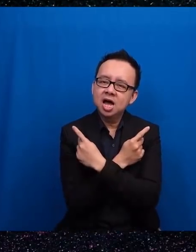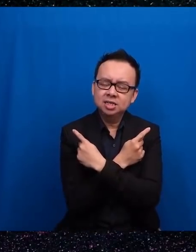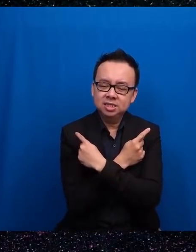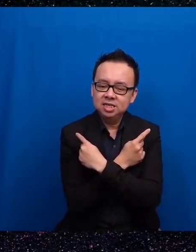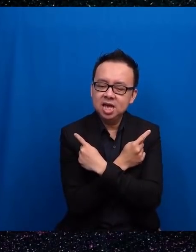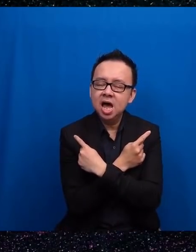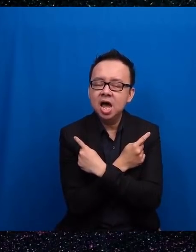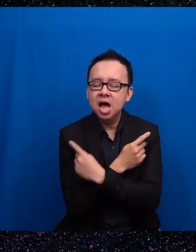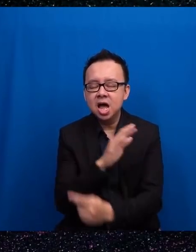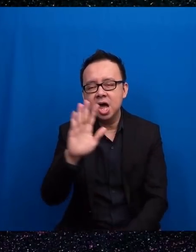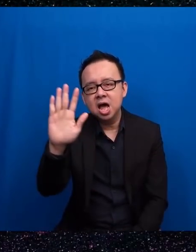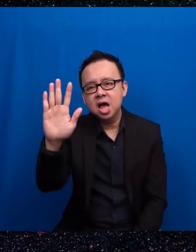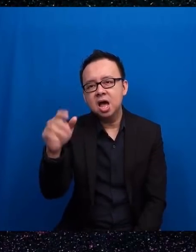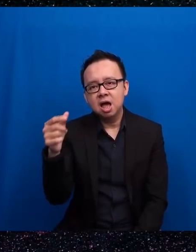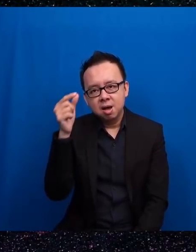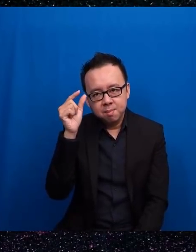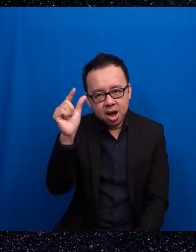seturut kasih-Nya